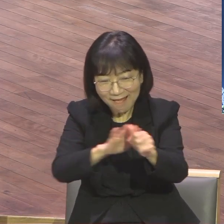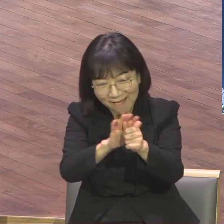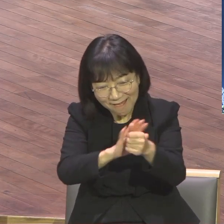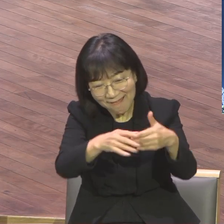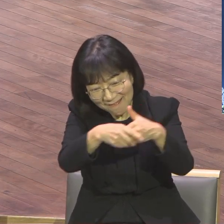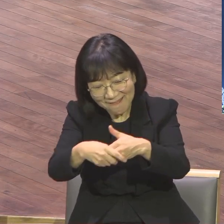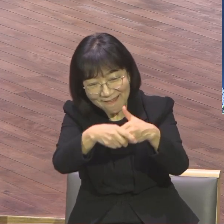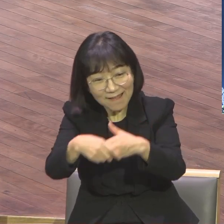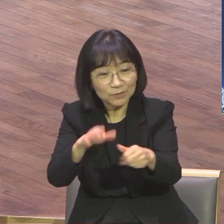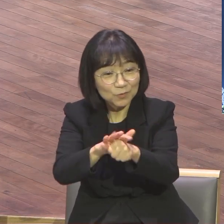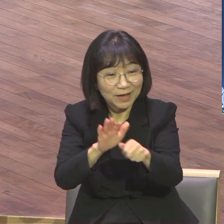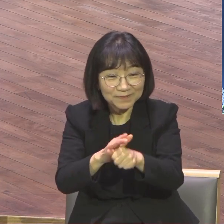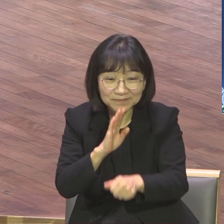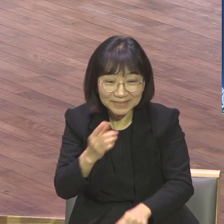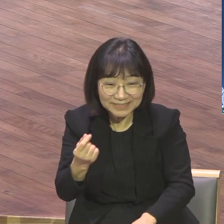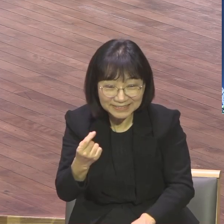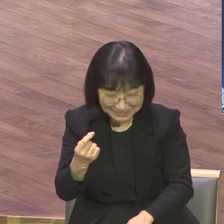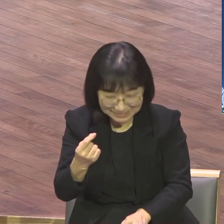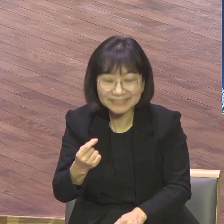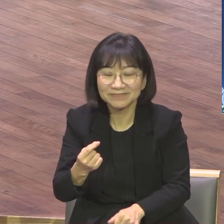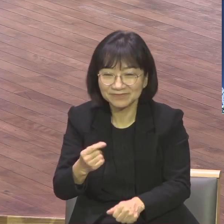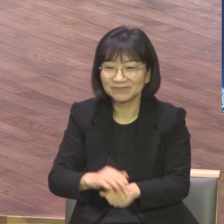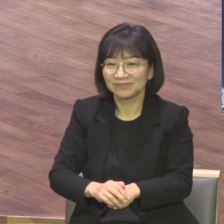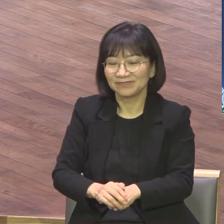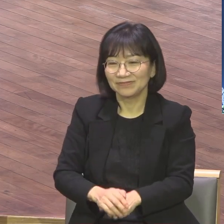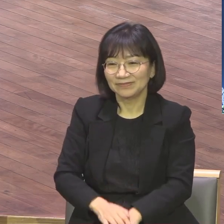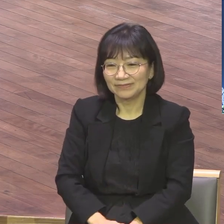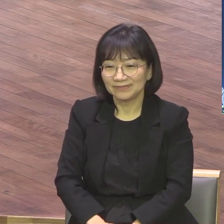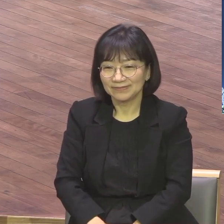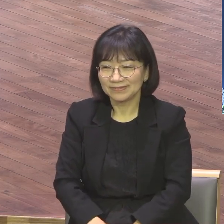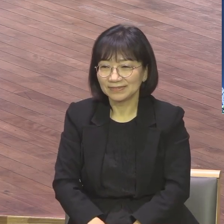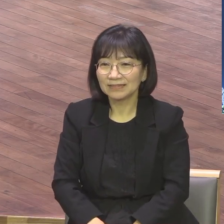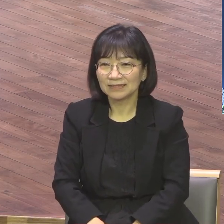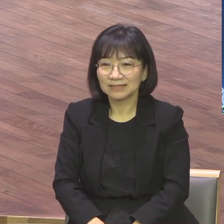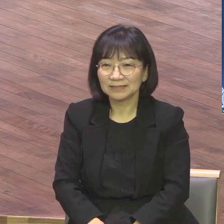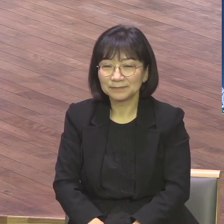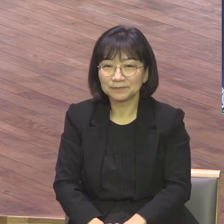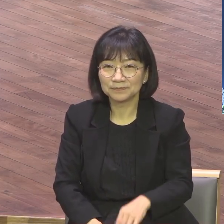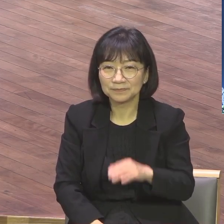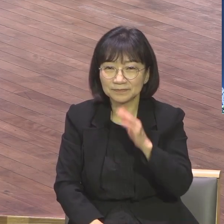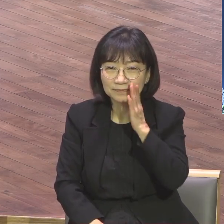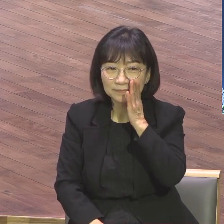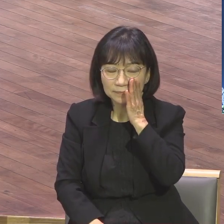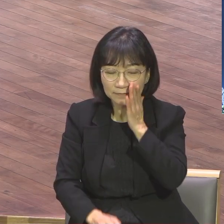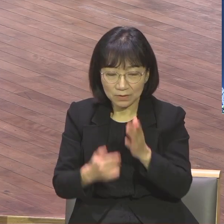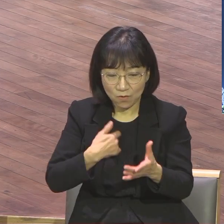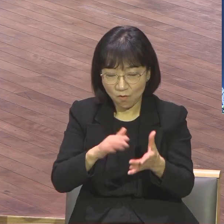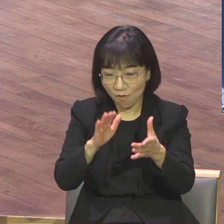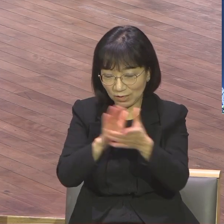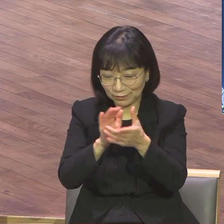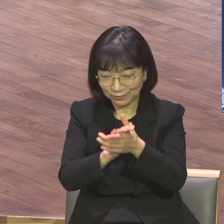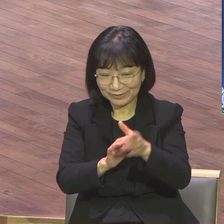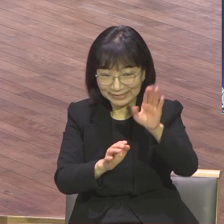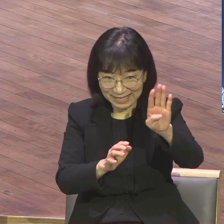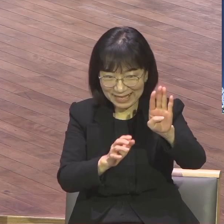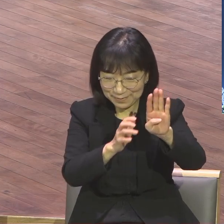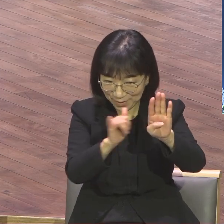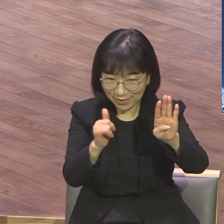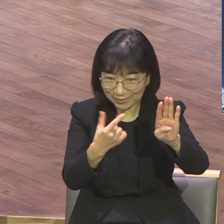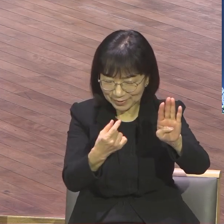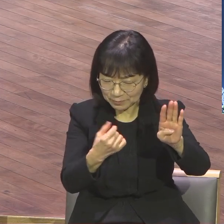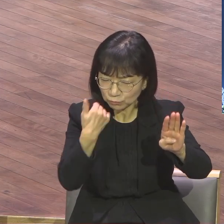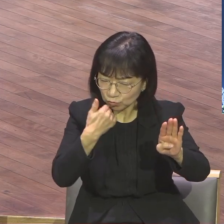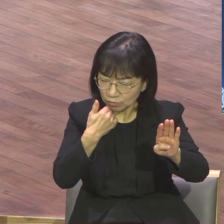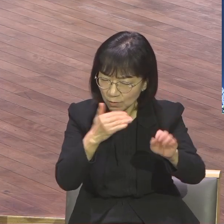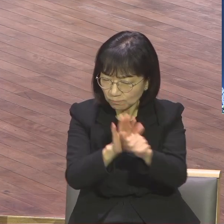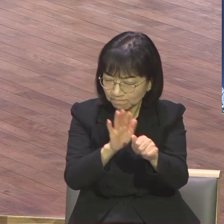못해요. 여러분 우리 사가족들 다 인도받고 그걸 이 내 친구들처럼 누군가가 모시고 왔잖아요.